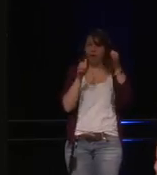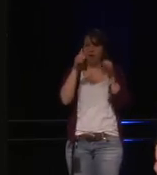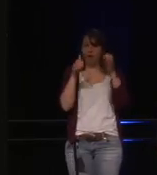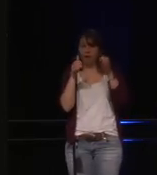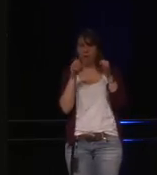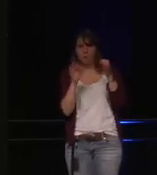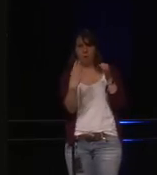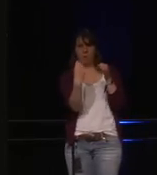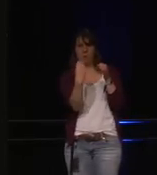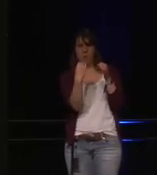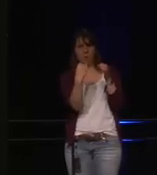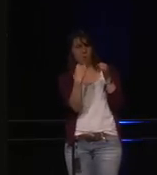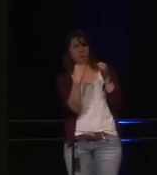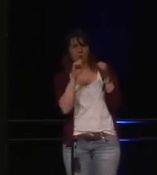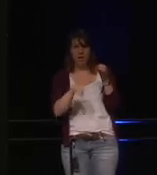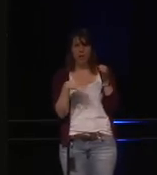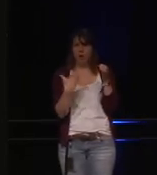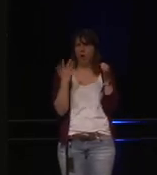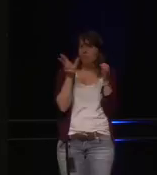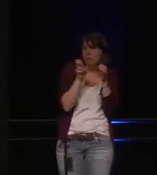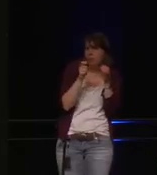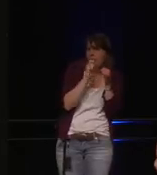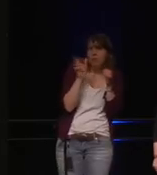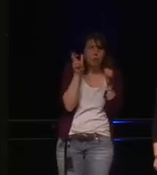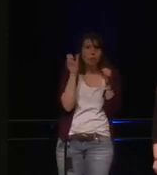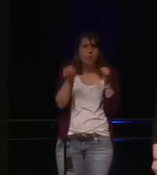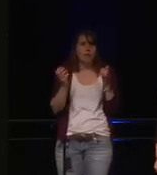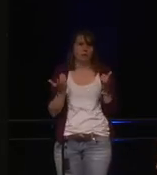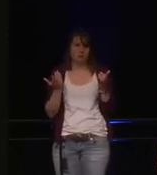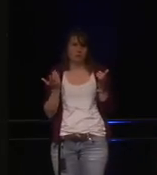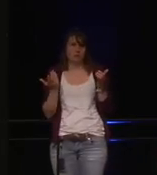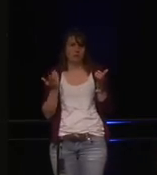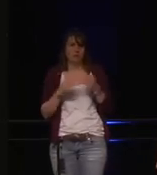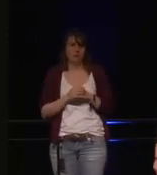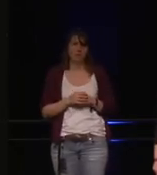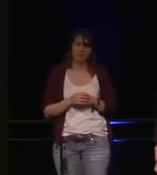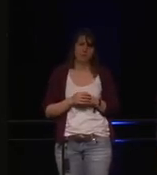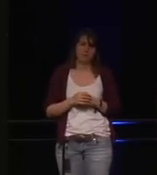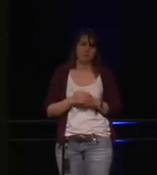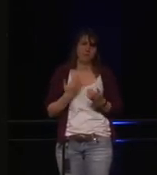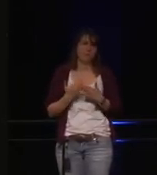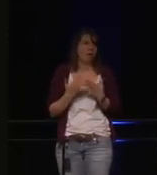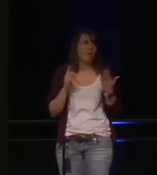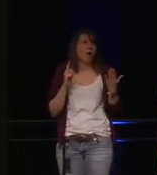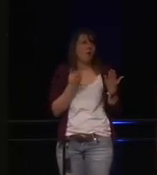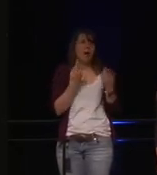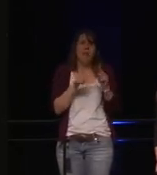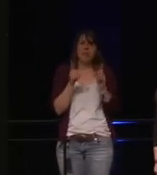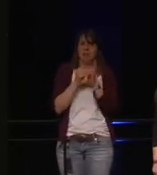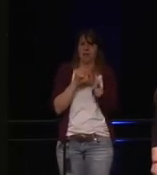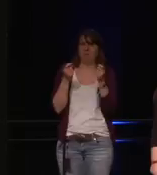o hacer preguntas, etcétera. Otro problema eran las aplicaciones para recoger datos conectadas con